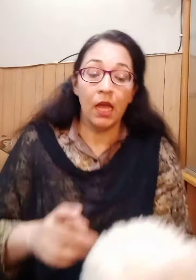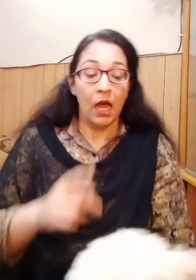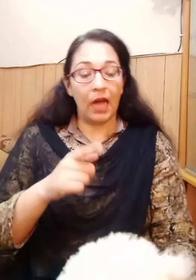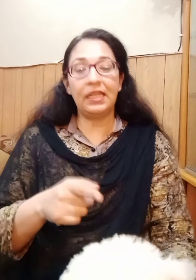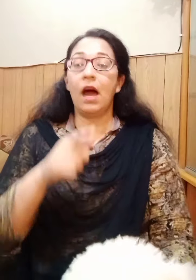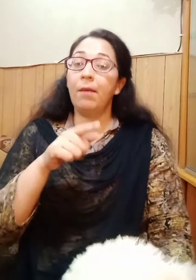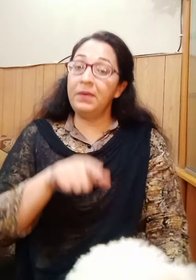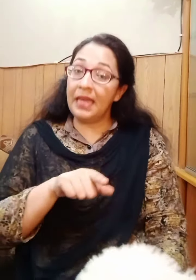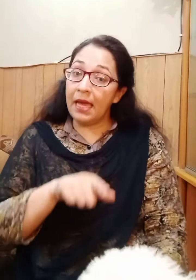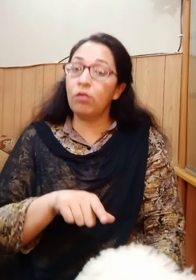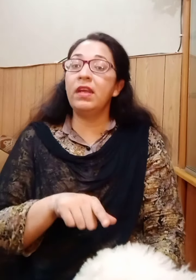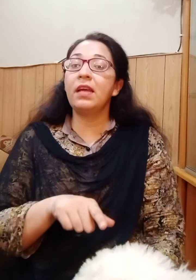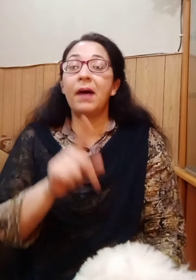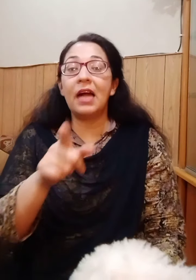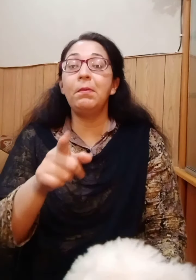अब यह